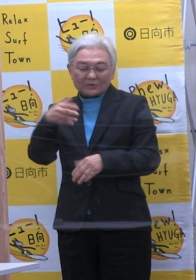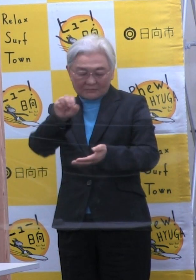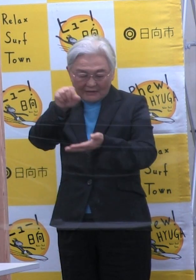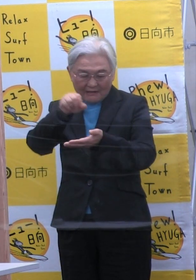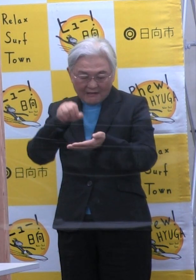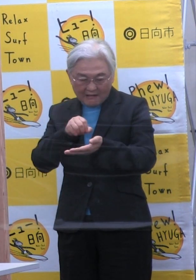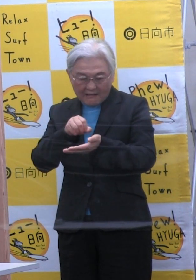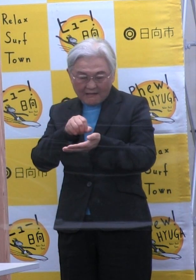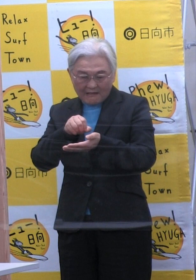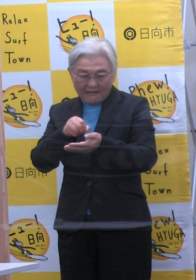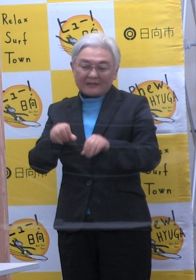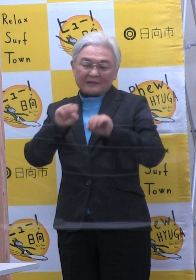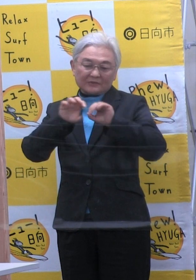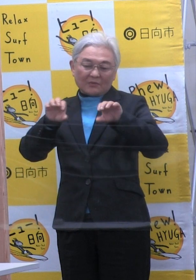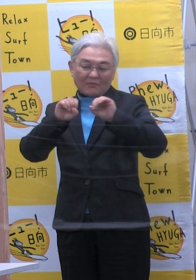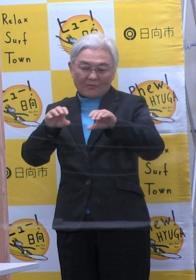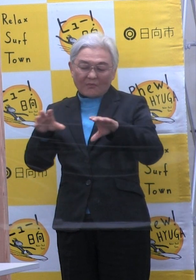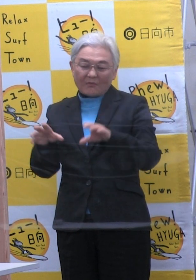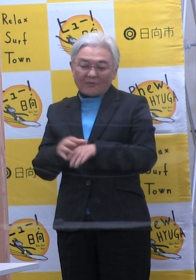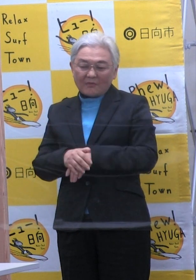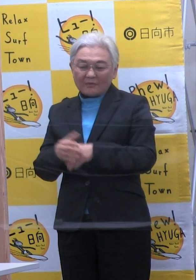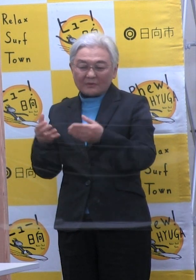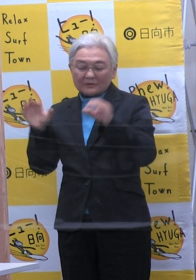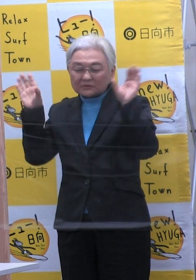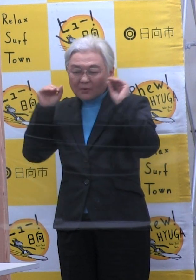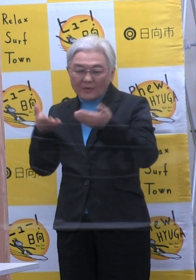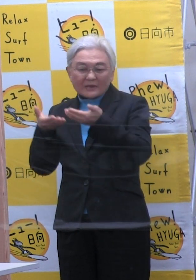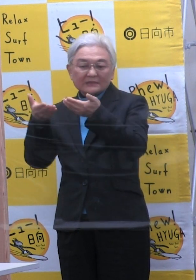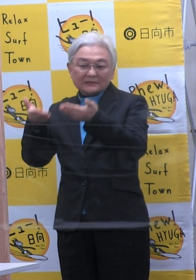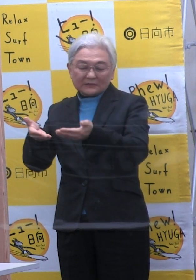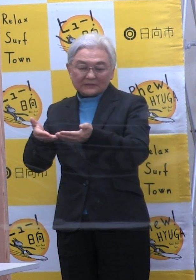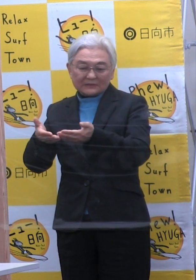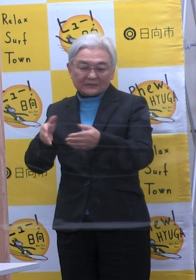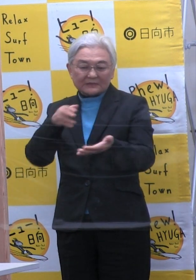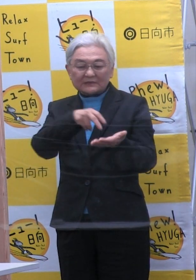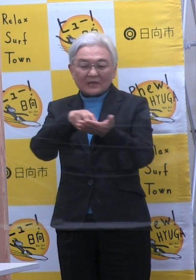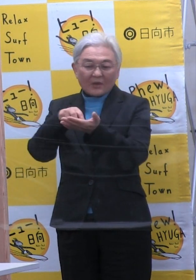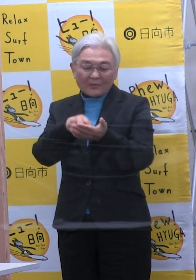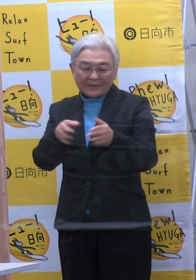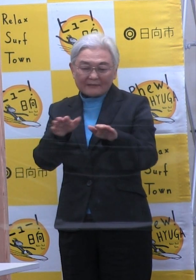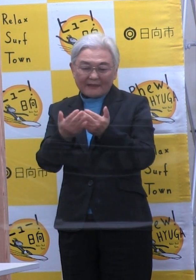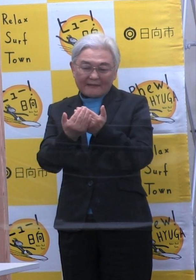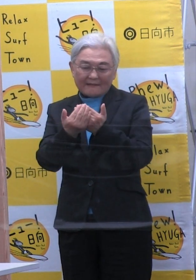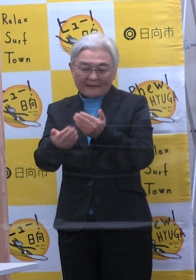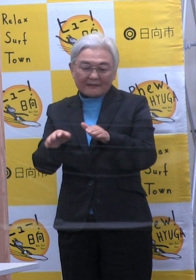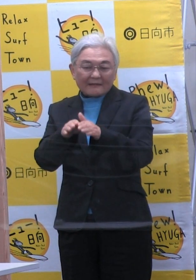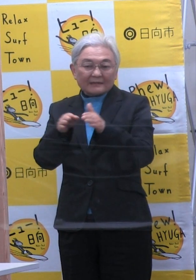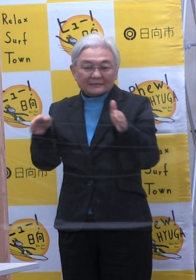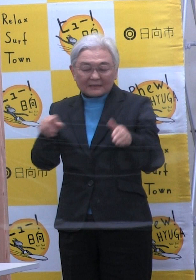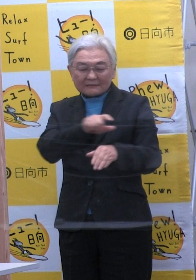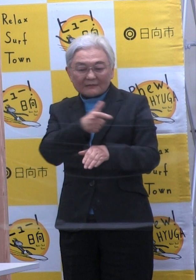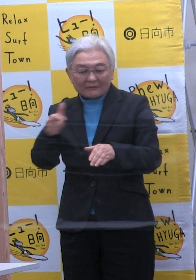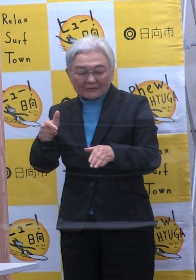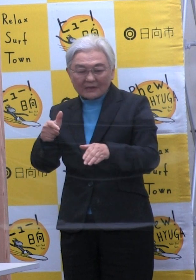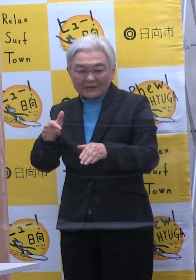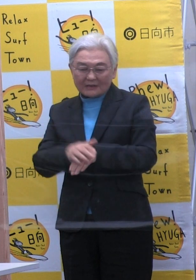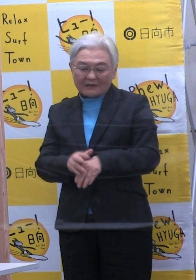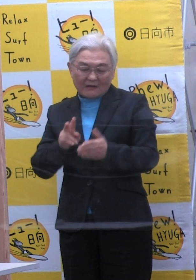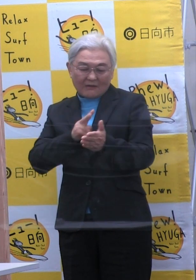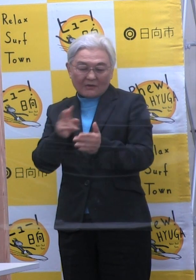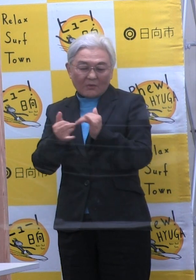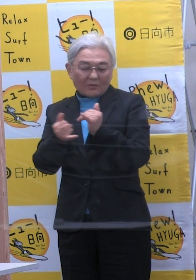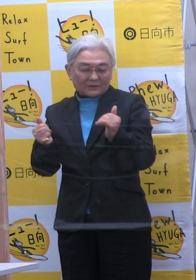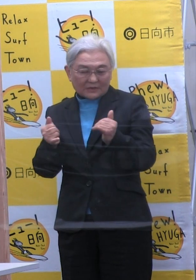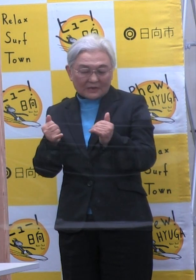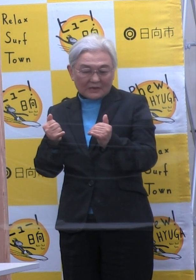プロモーションによる情報発信や各種サーフィン大会の開催などにより、旅行者の